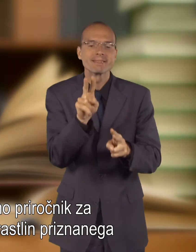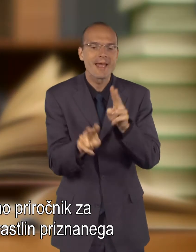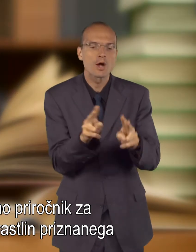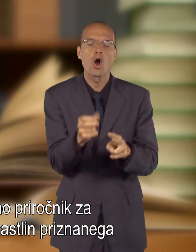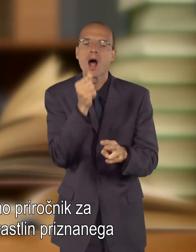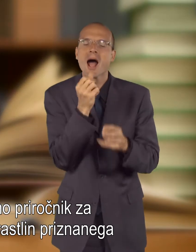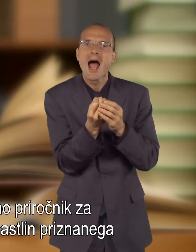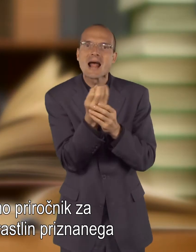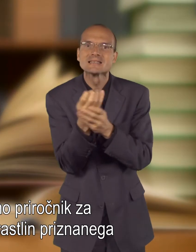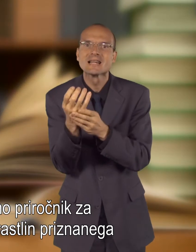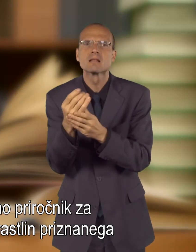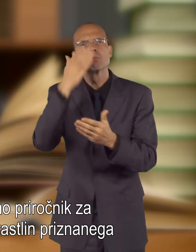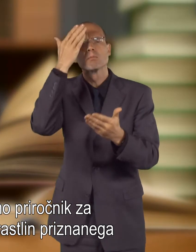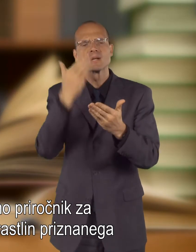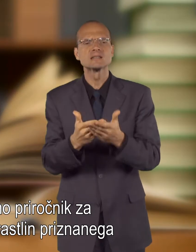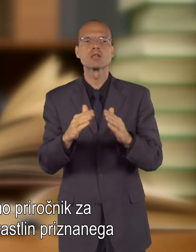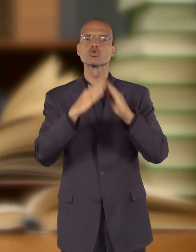priznanega domačega strokovnjaka Slavka Zgonca.